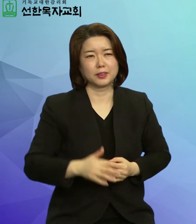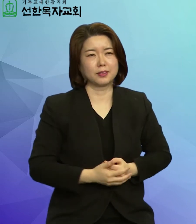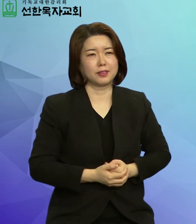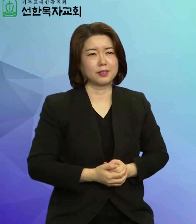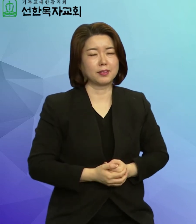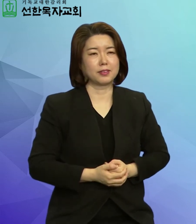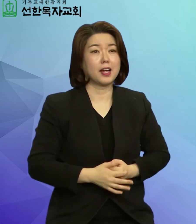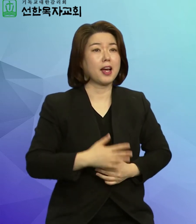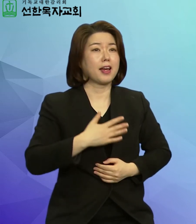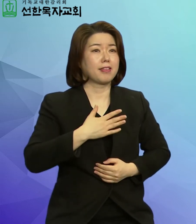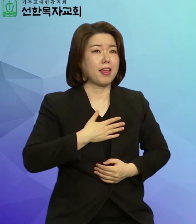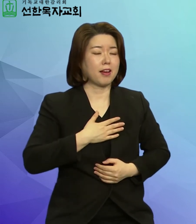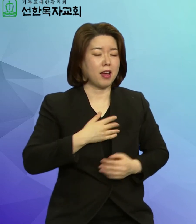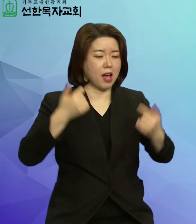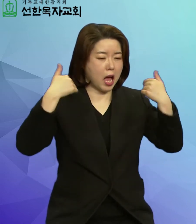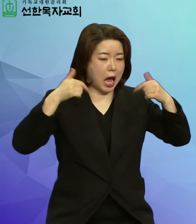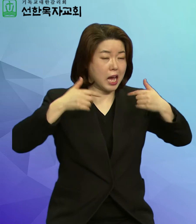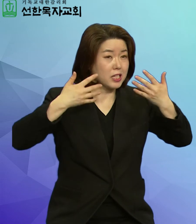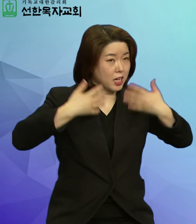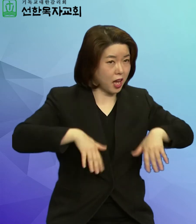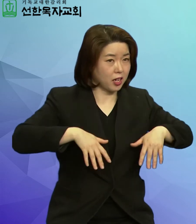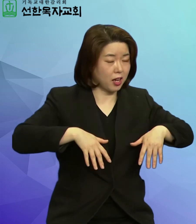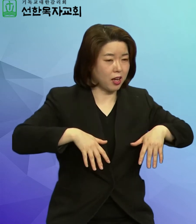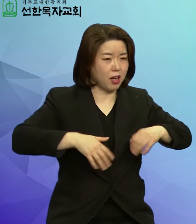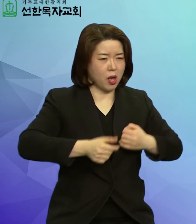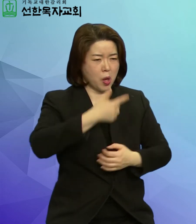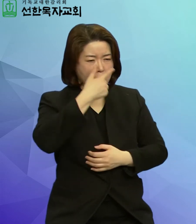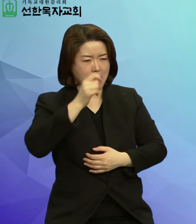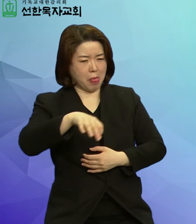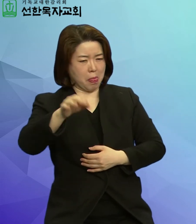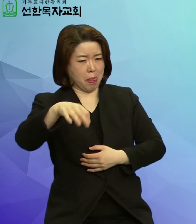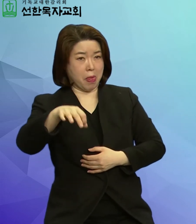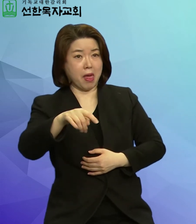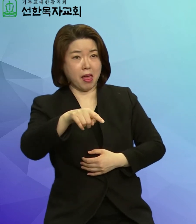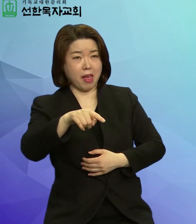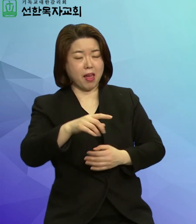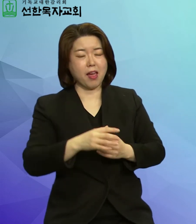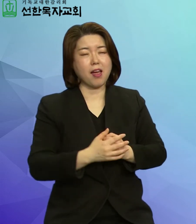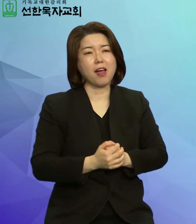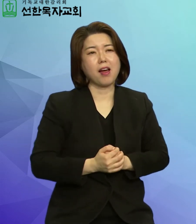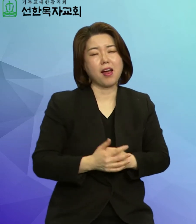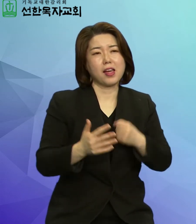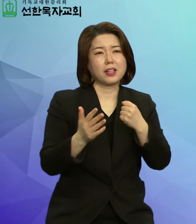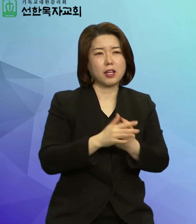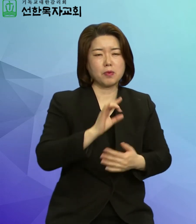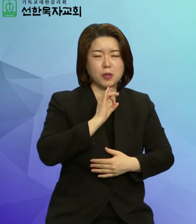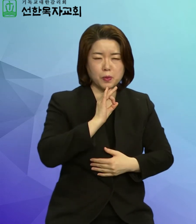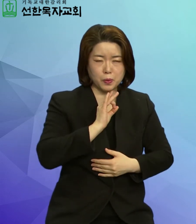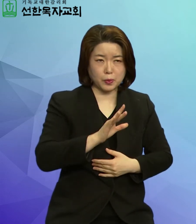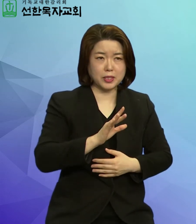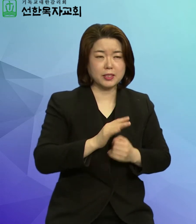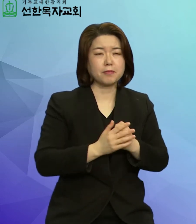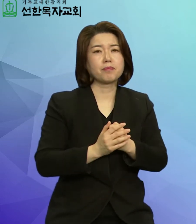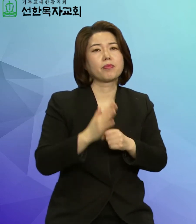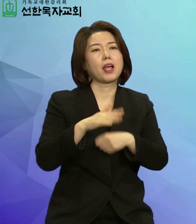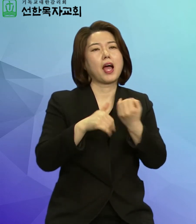겁니다. 내가 항상 약하다, 보잘것없다. 그러니까